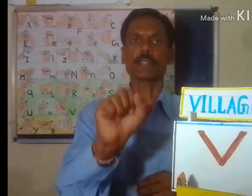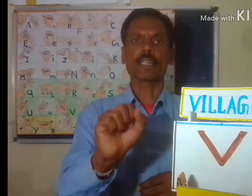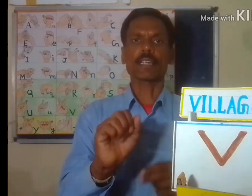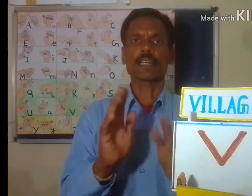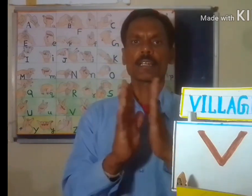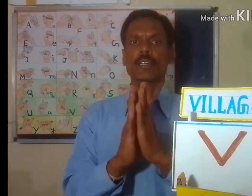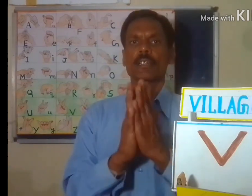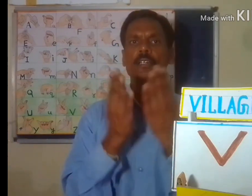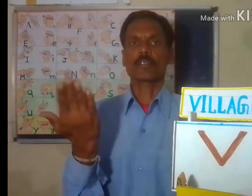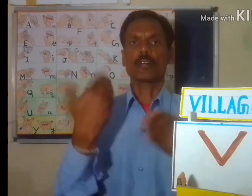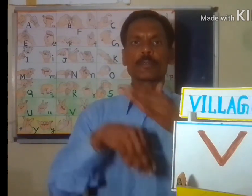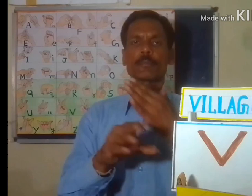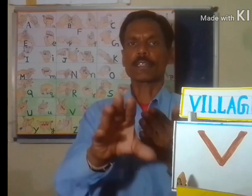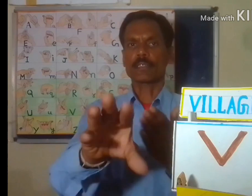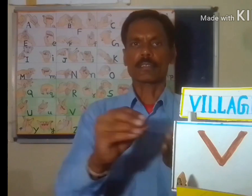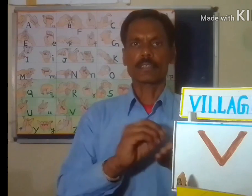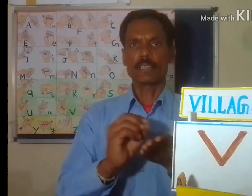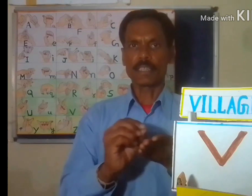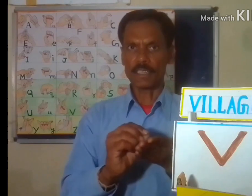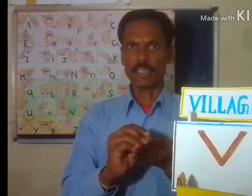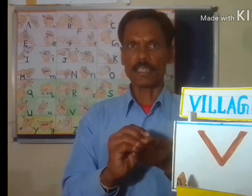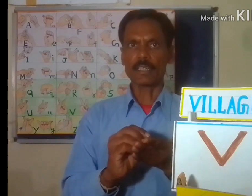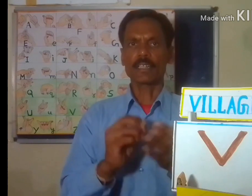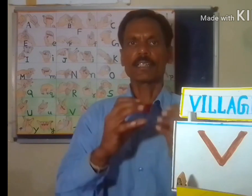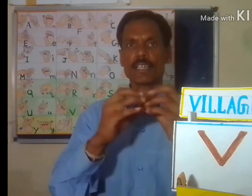अपनी कॉपी में लिखिए,